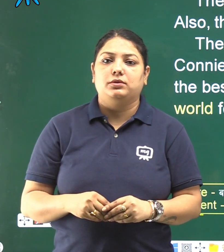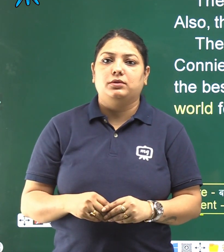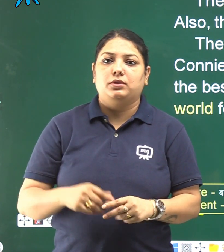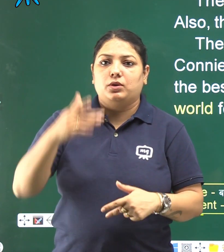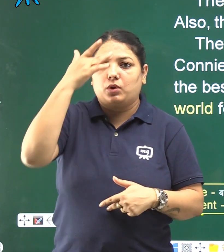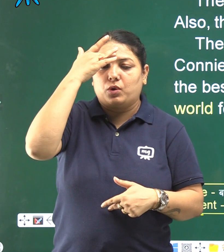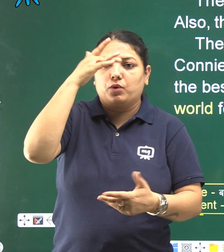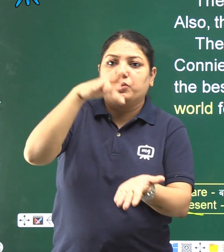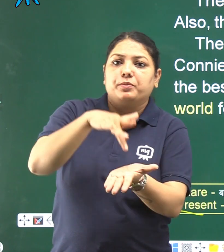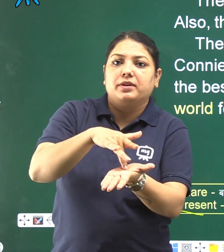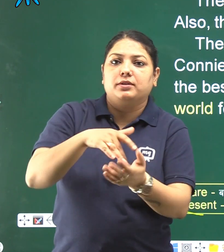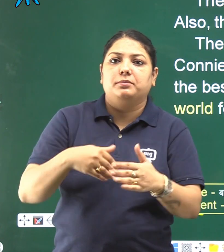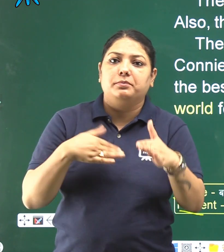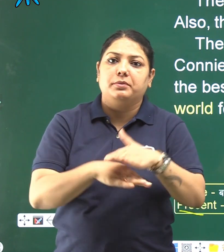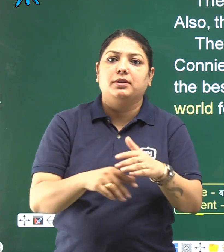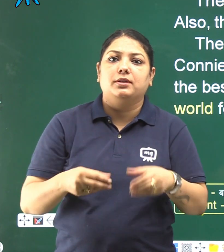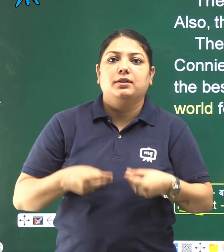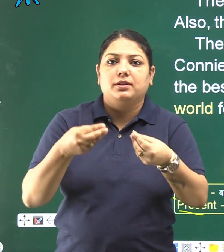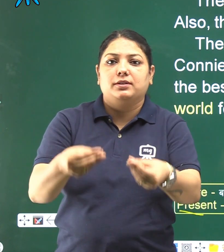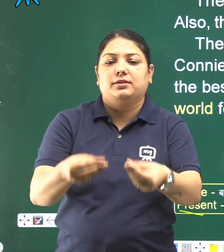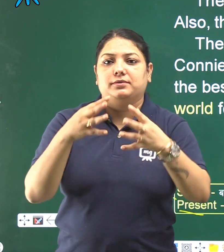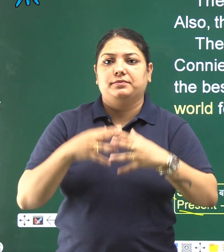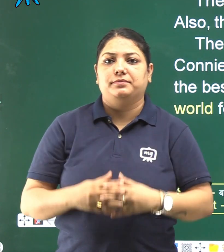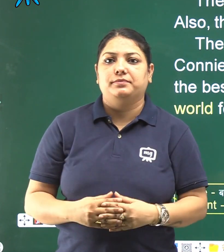हॉस्पिटल में दिया।